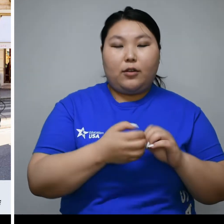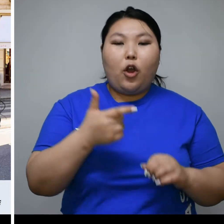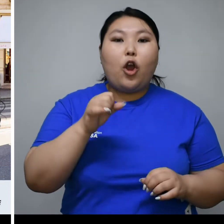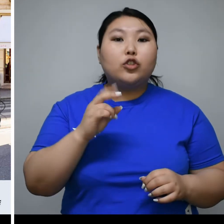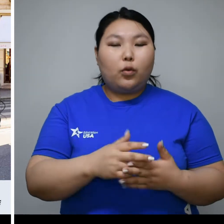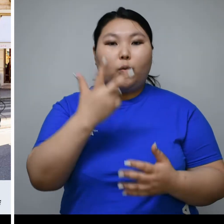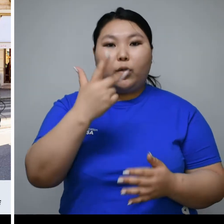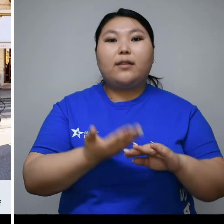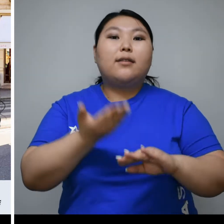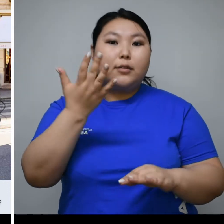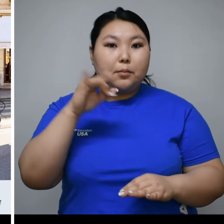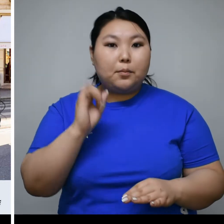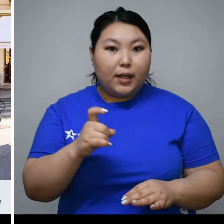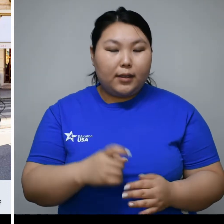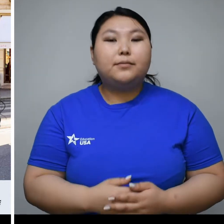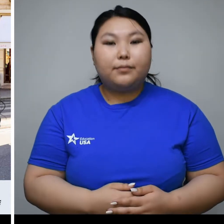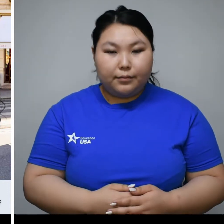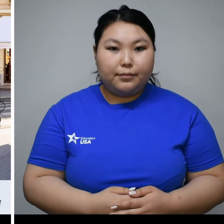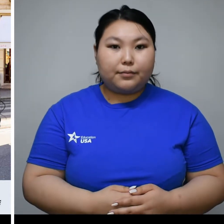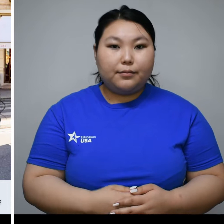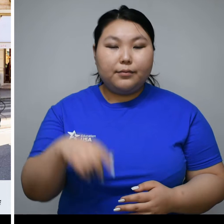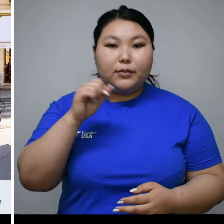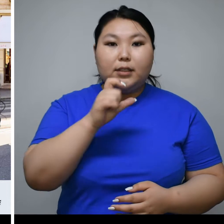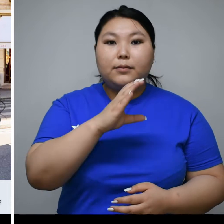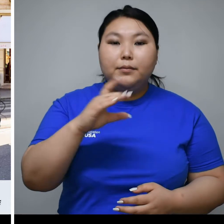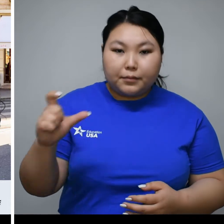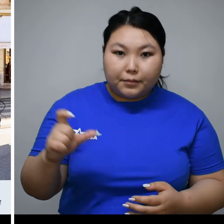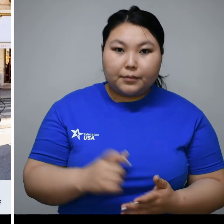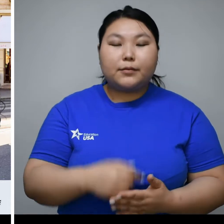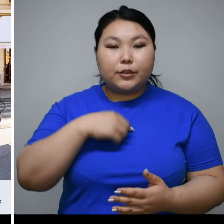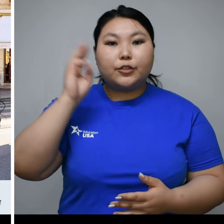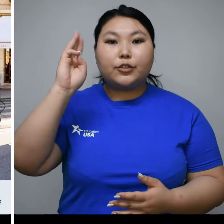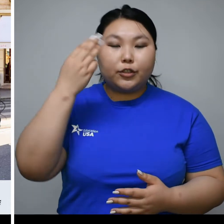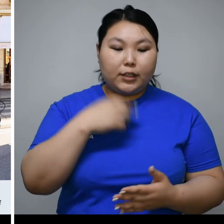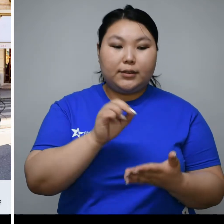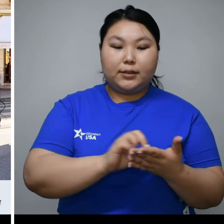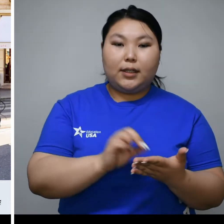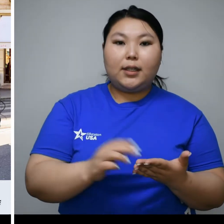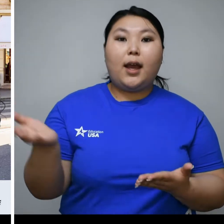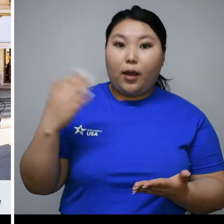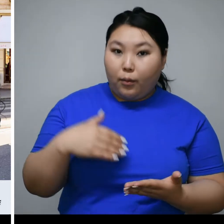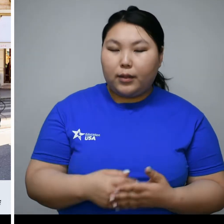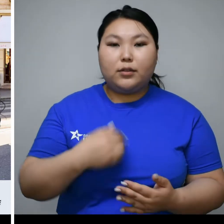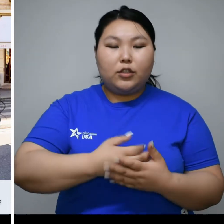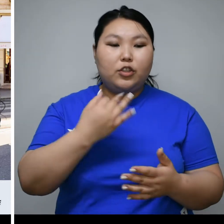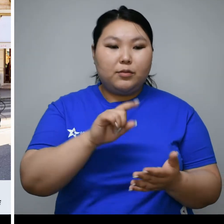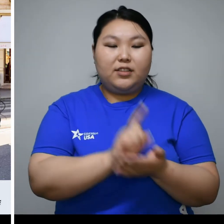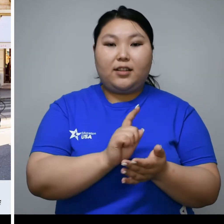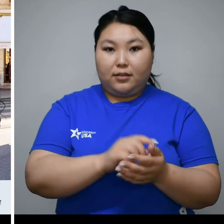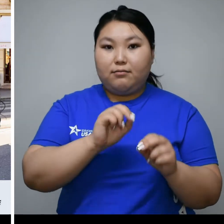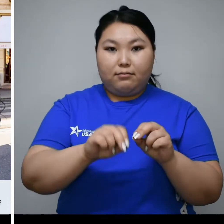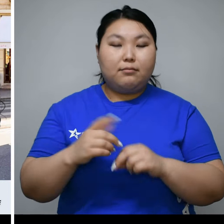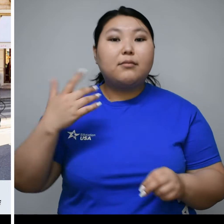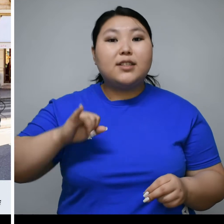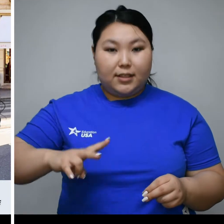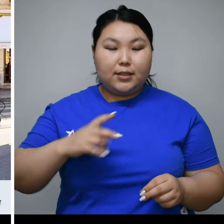байхад голчийн хувьд 3-аас дээш байх. За тэгээд эсээ болон тодорхойлох цагтлаа авах гих мэтлэн шалгуурууд